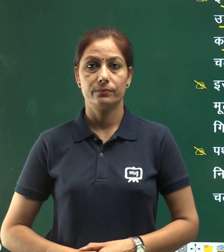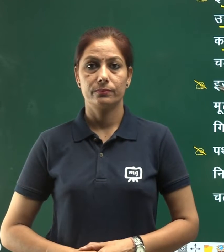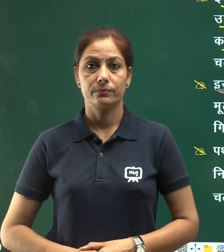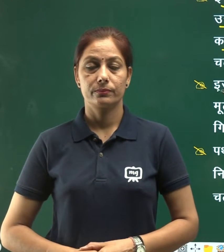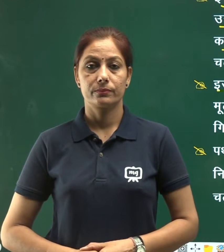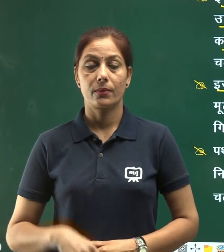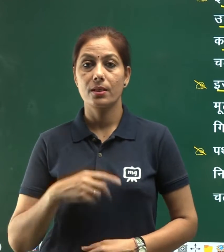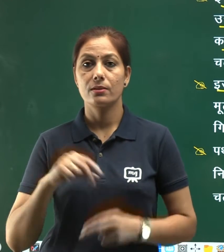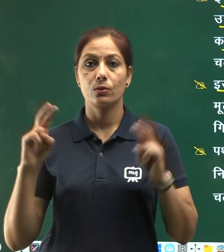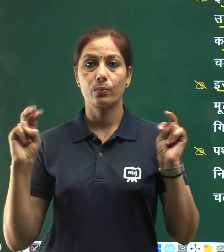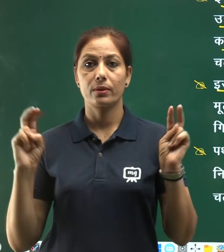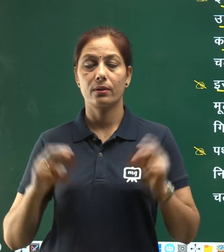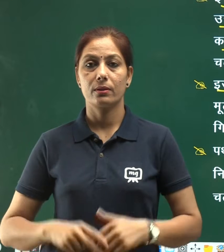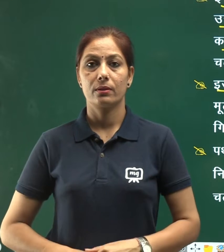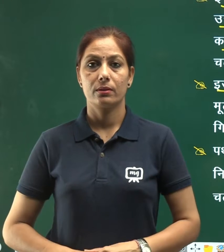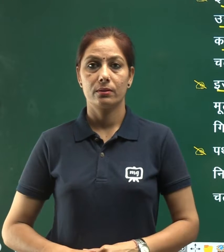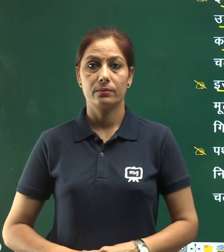इस पाठ का